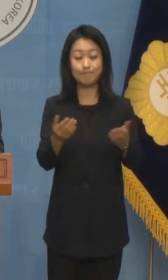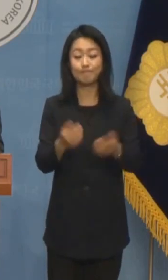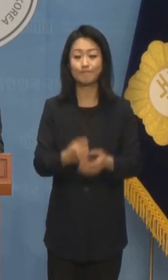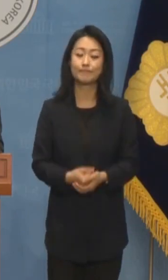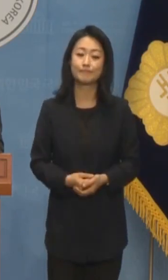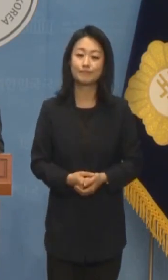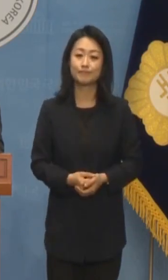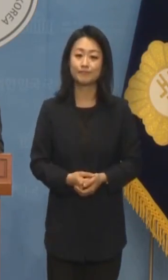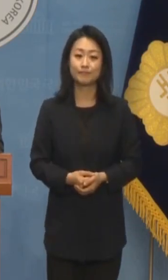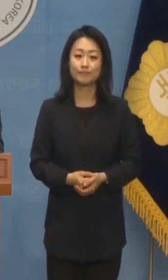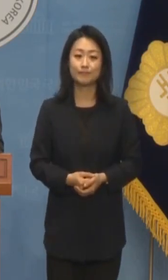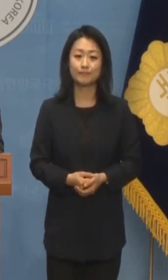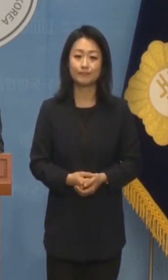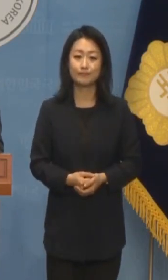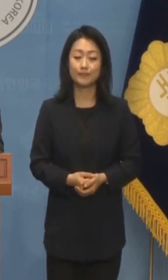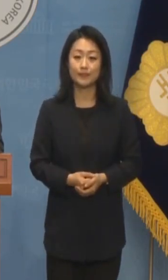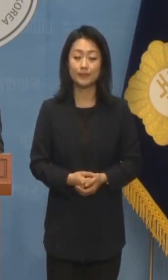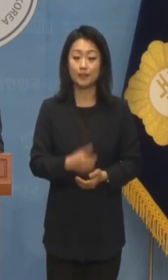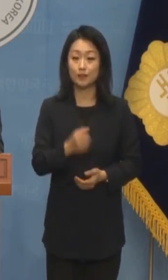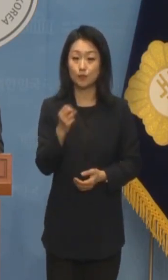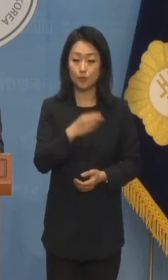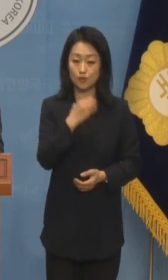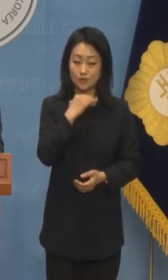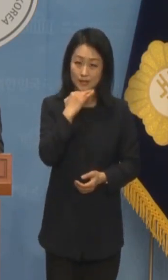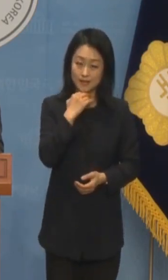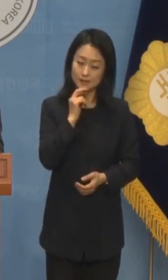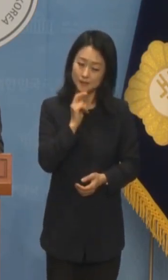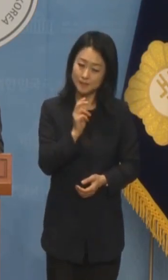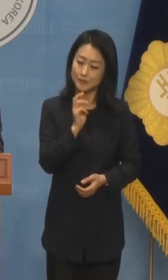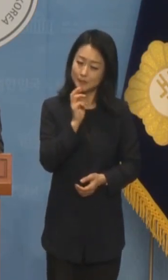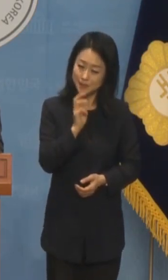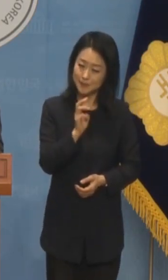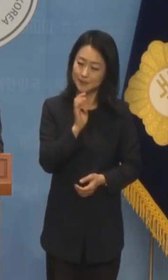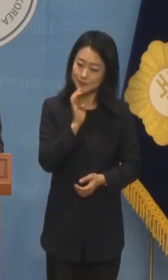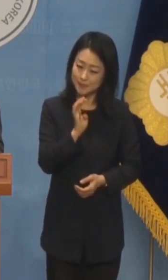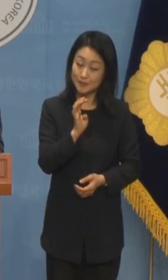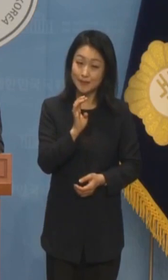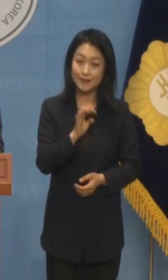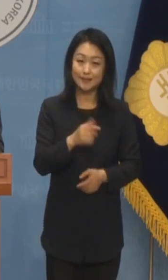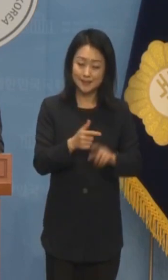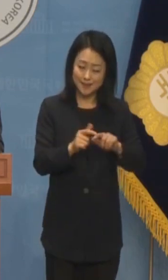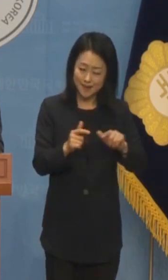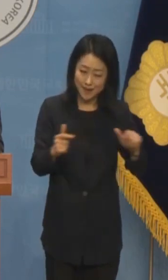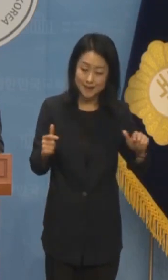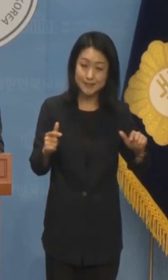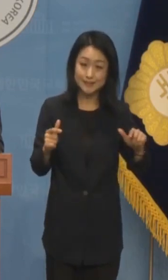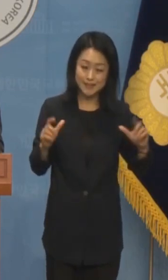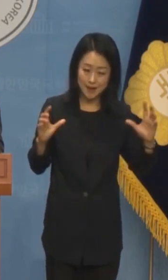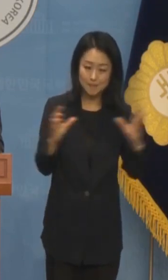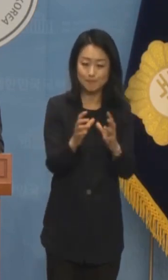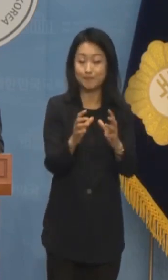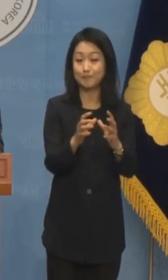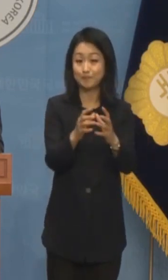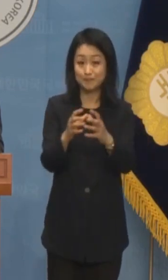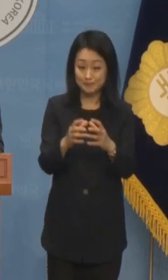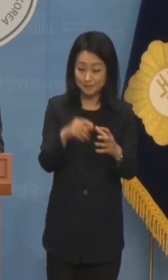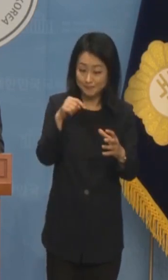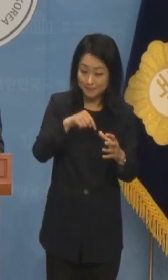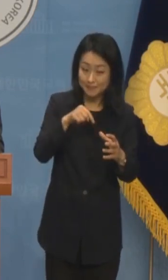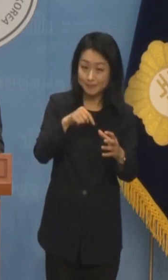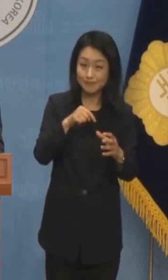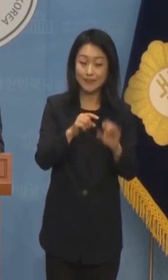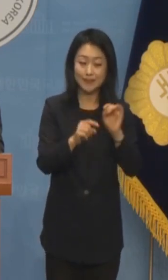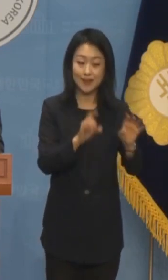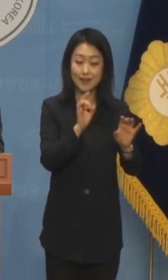하겠습니다. 또한 20, 30, 40 여러 세대가 청년으로 묶여 있습니다. 그러나